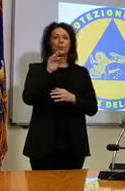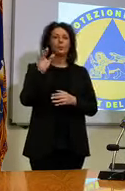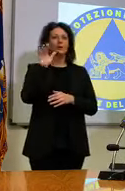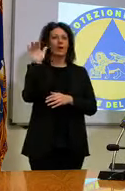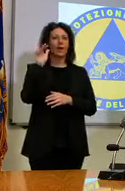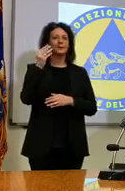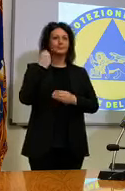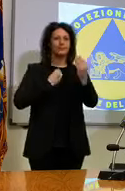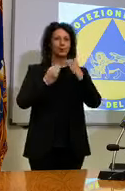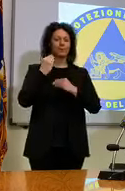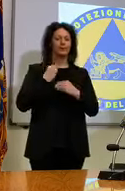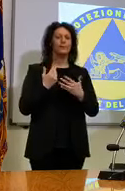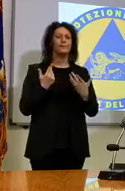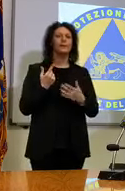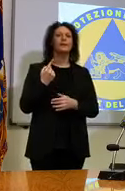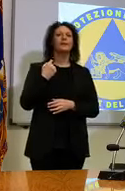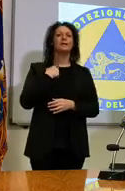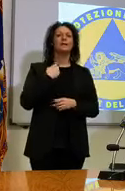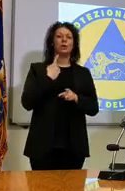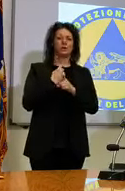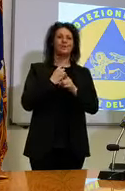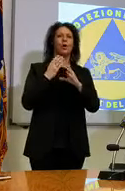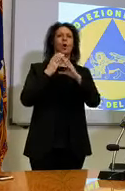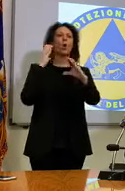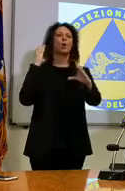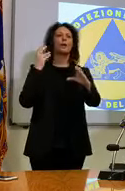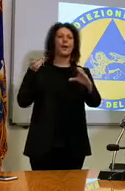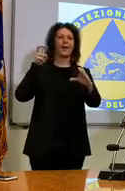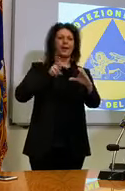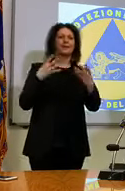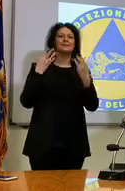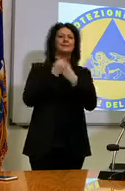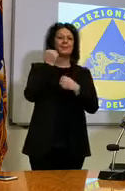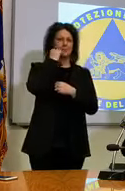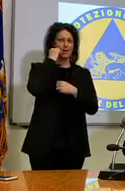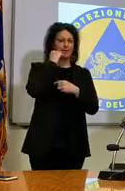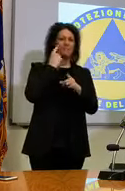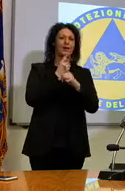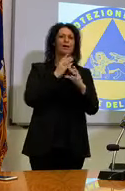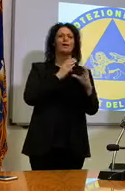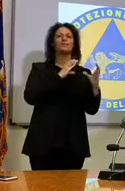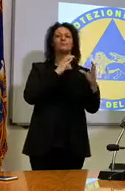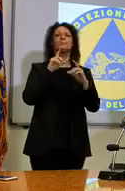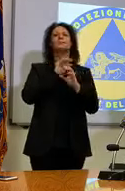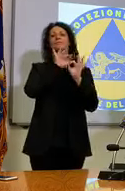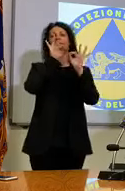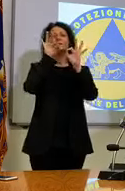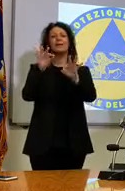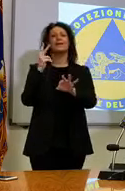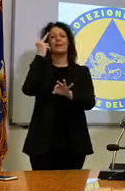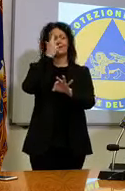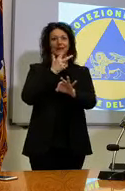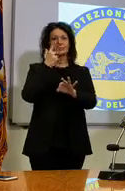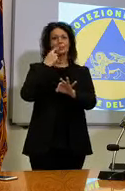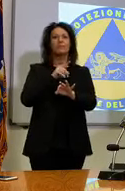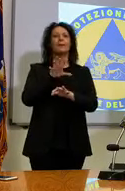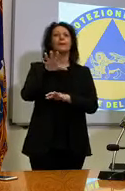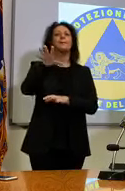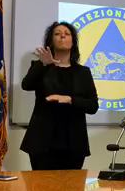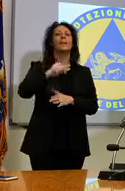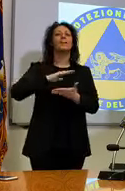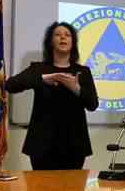io devo prendere la corriera con mia madre da Porte Grandi, andare a Treviso a scuola a prendere un computer perché